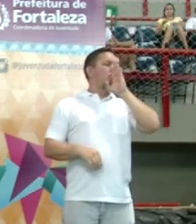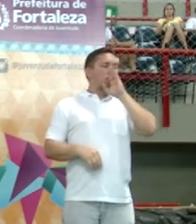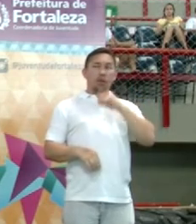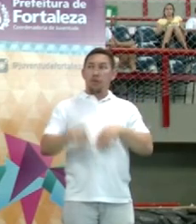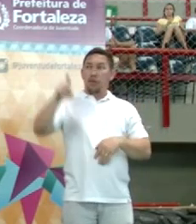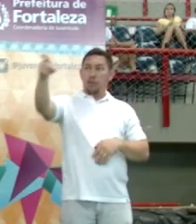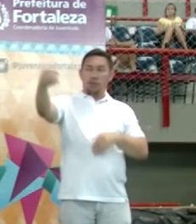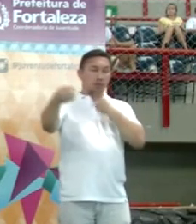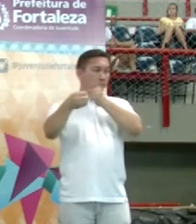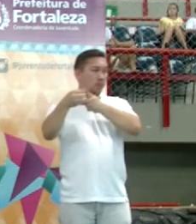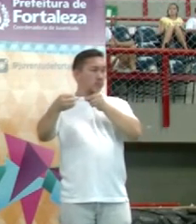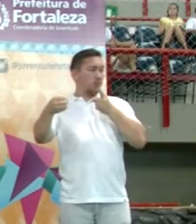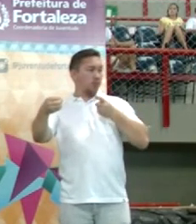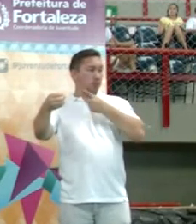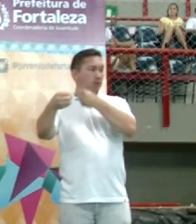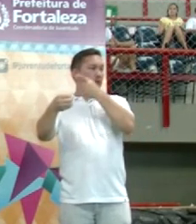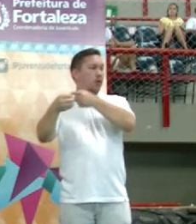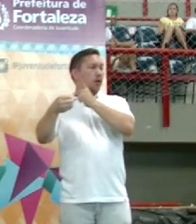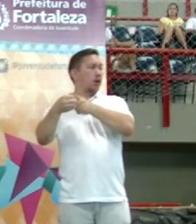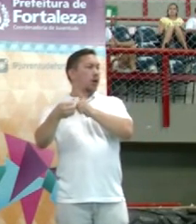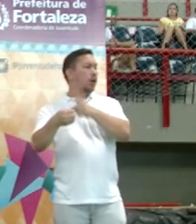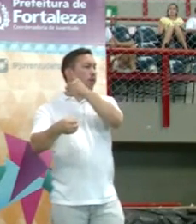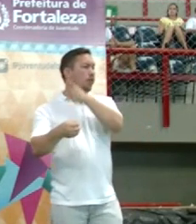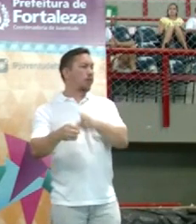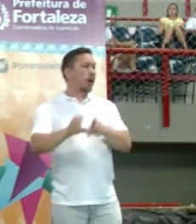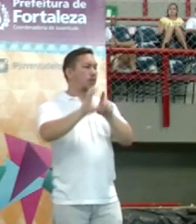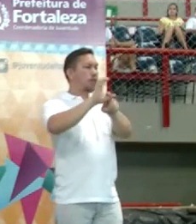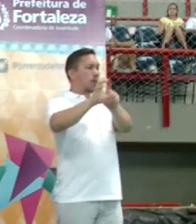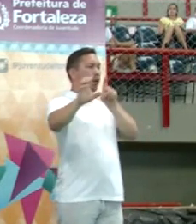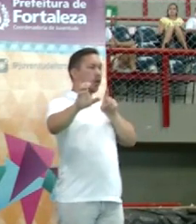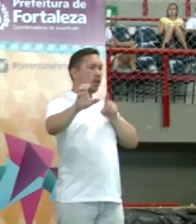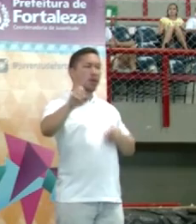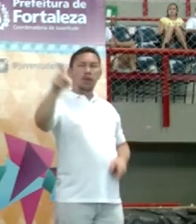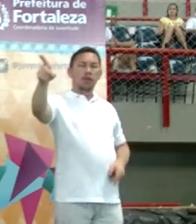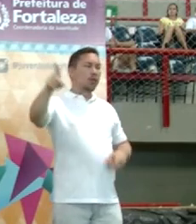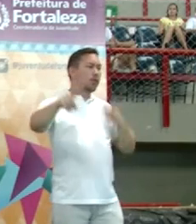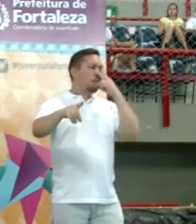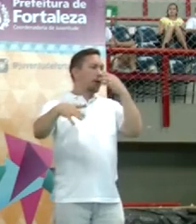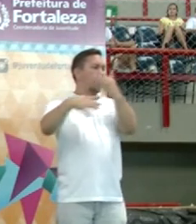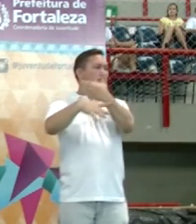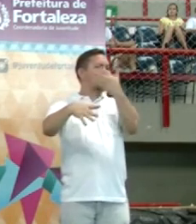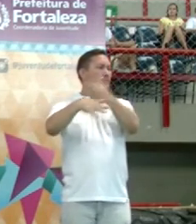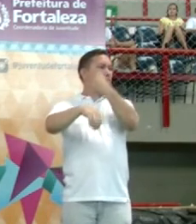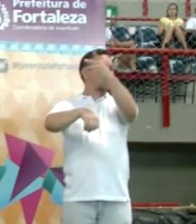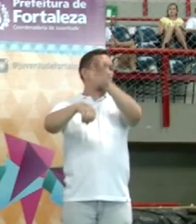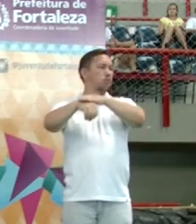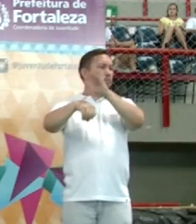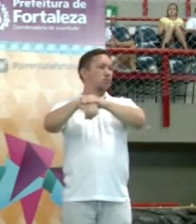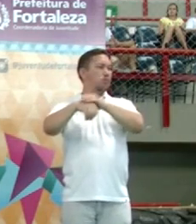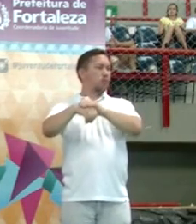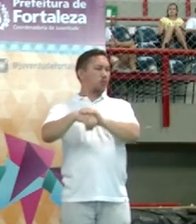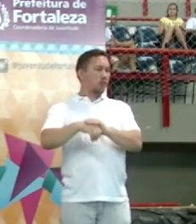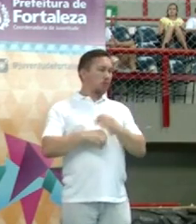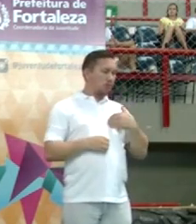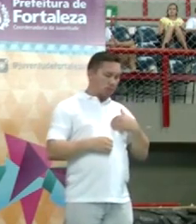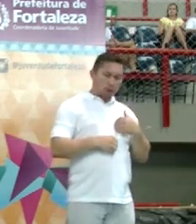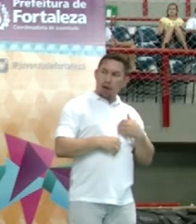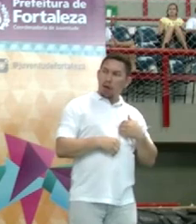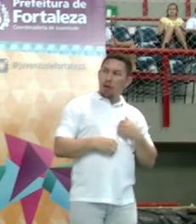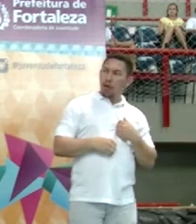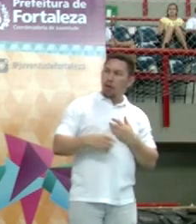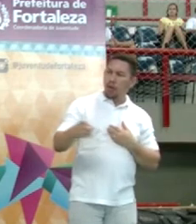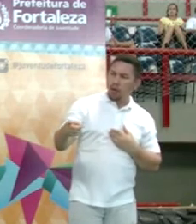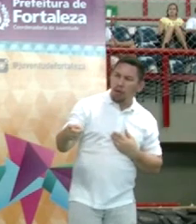mora em Cascavel vai ficar tão independente que parece que Cascavel é uma cidade fora do meu